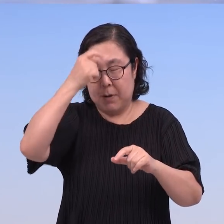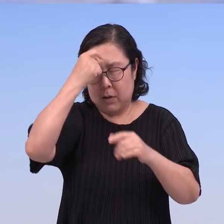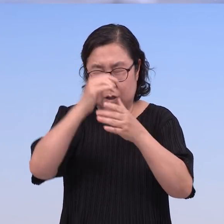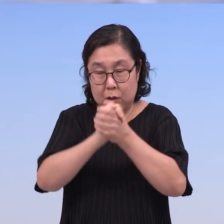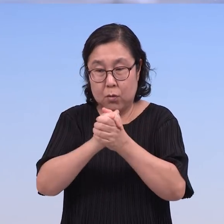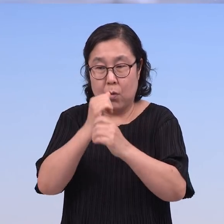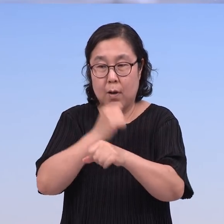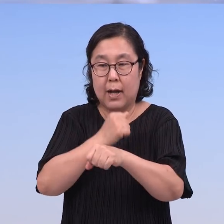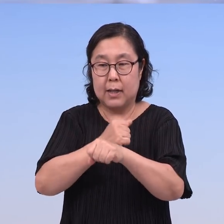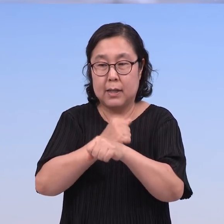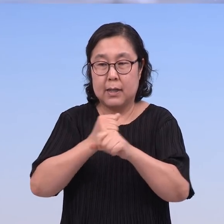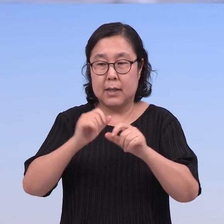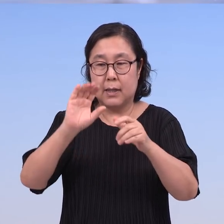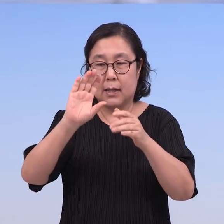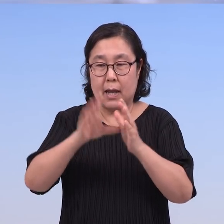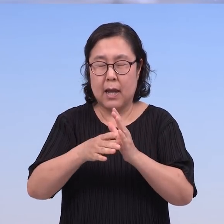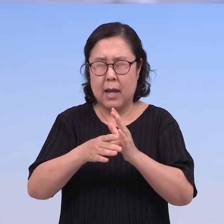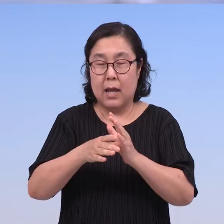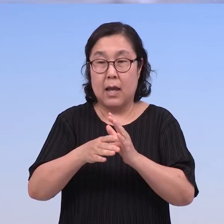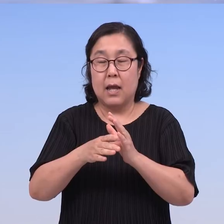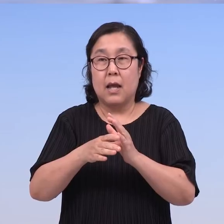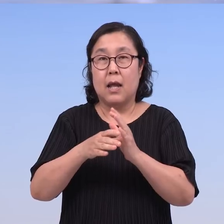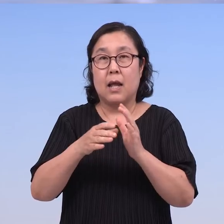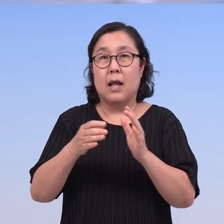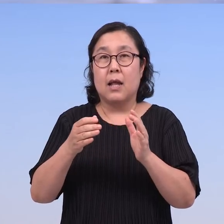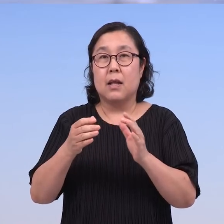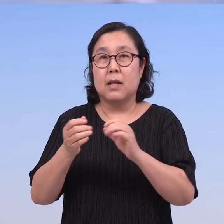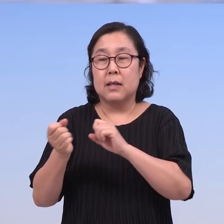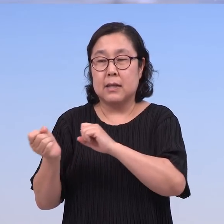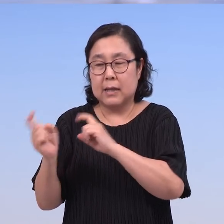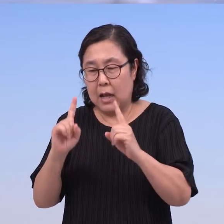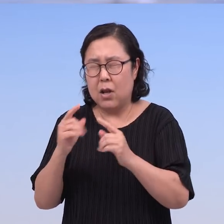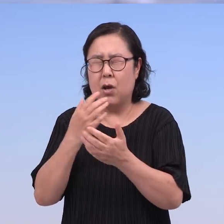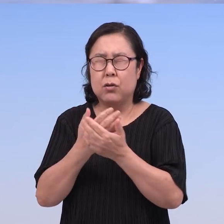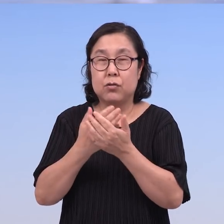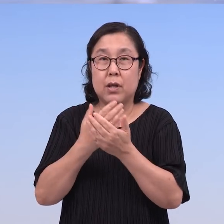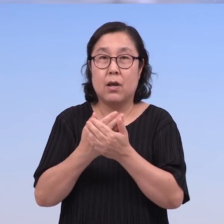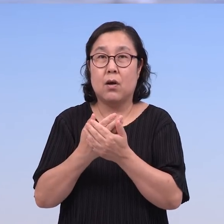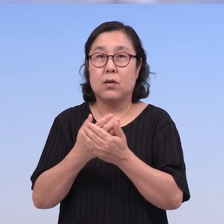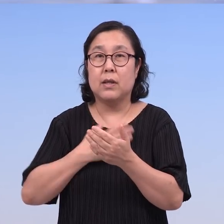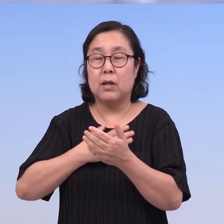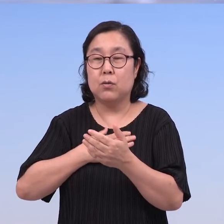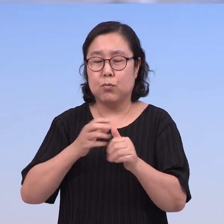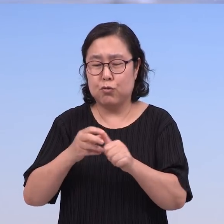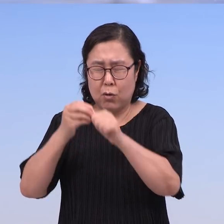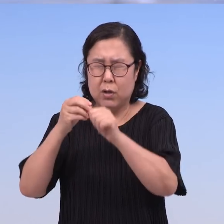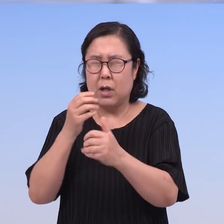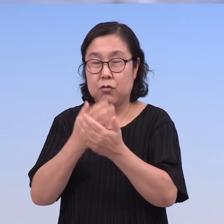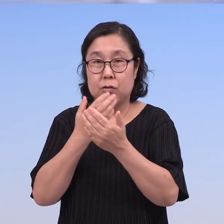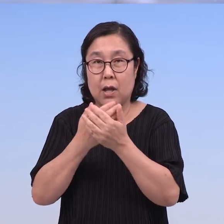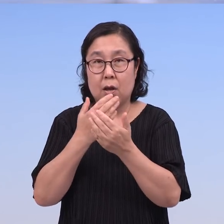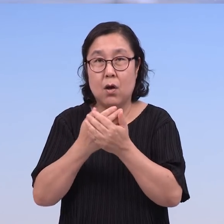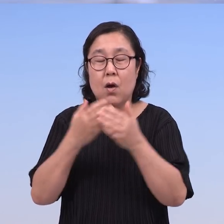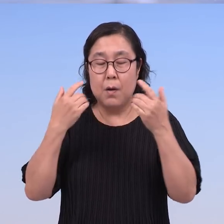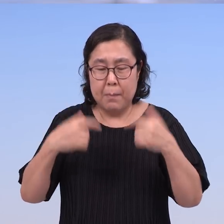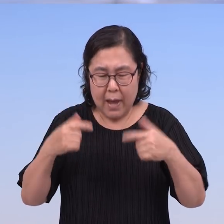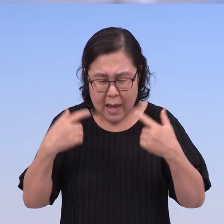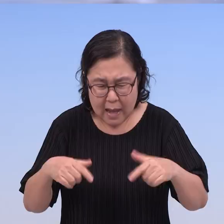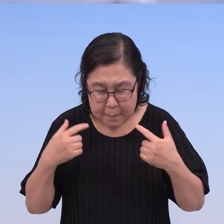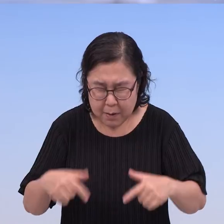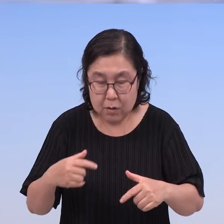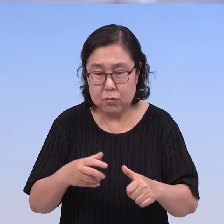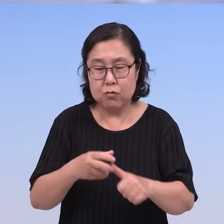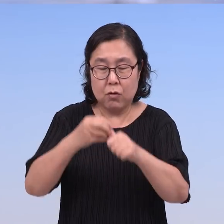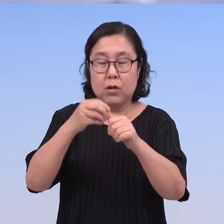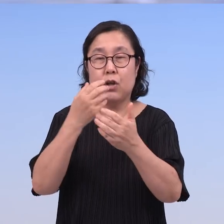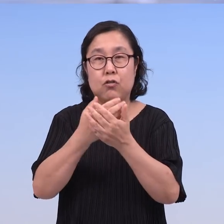새벽 기도 와가지고 맨날 하는 기도는 딱 하나예요. 살려주세요 살려주세요 살려주세요, 풍랑으로부터 살려주세요. 이 기도가